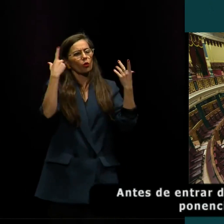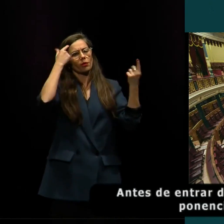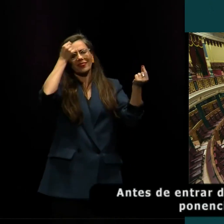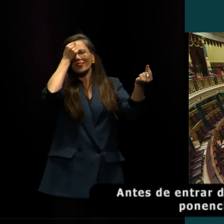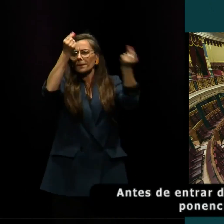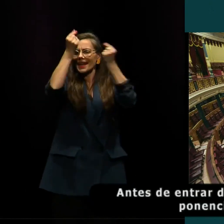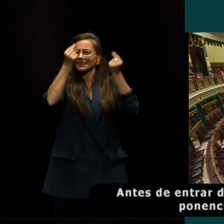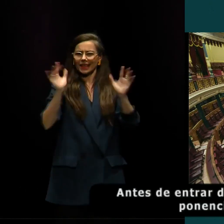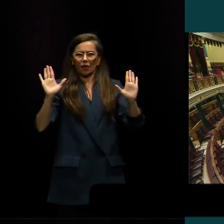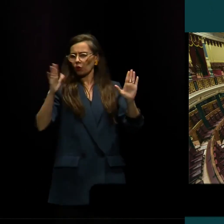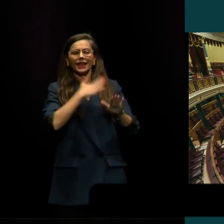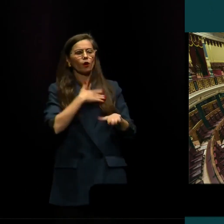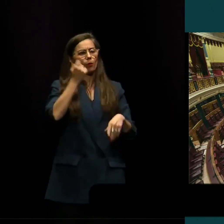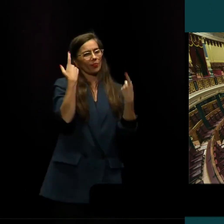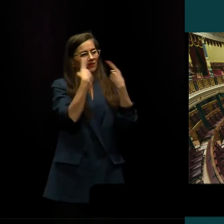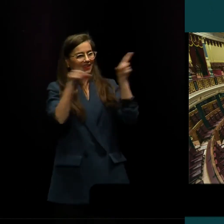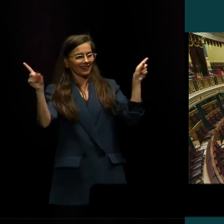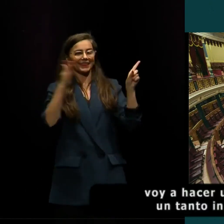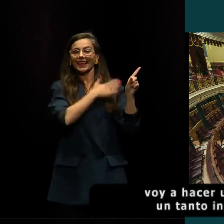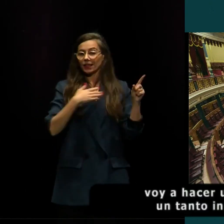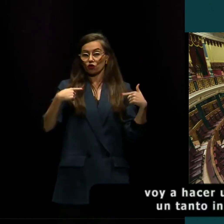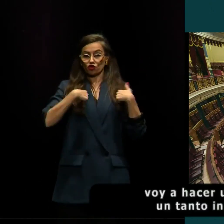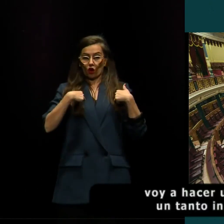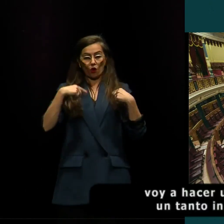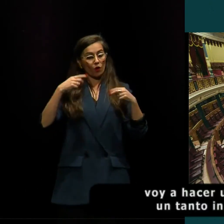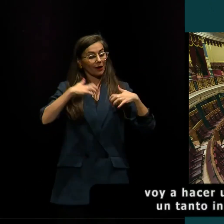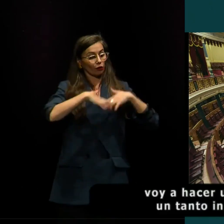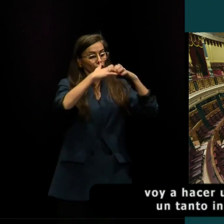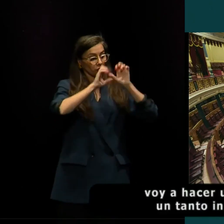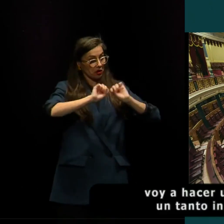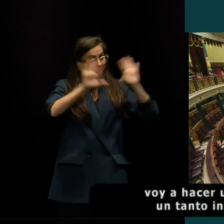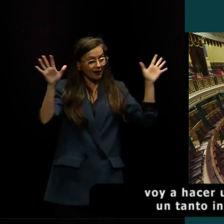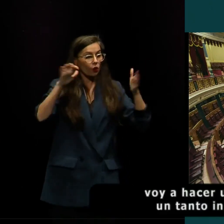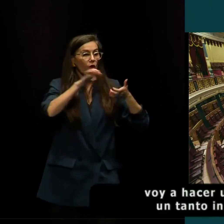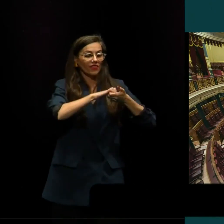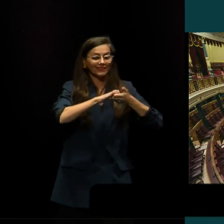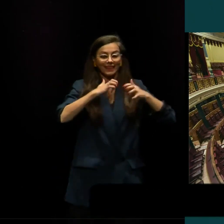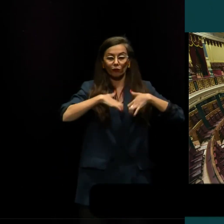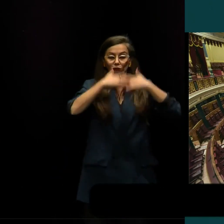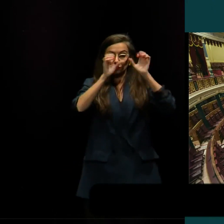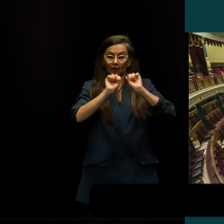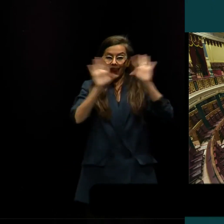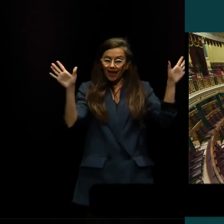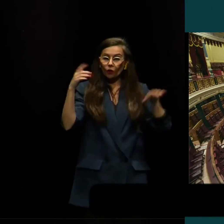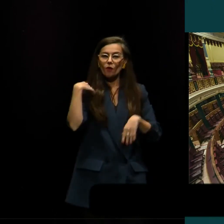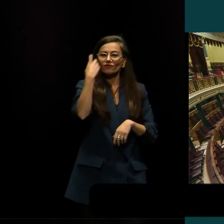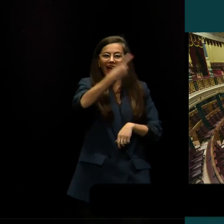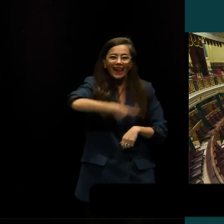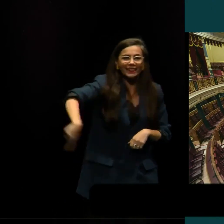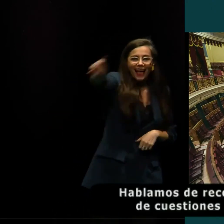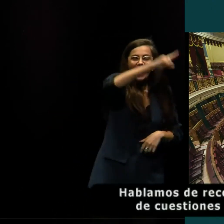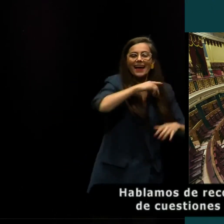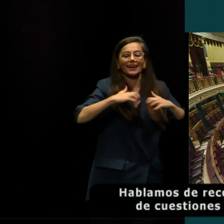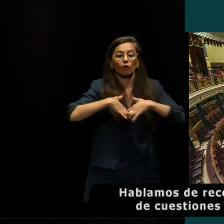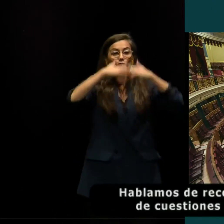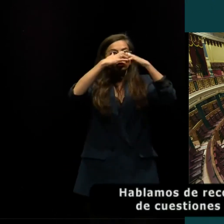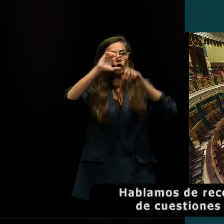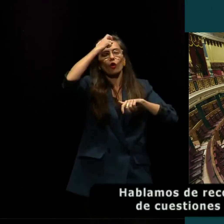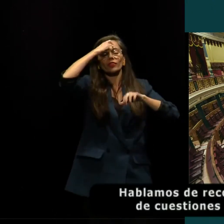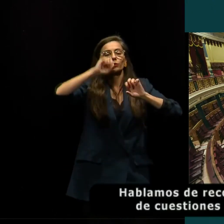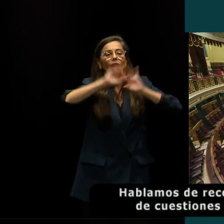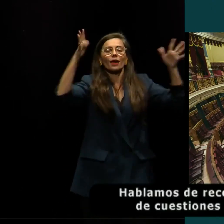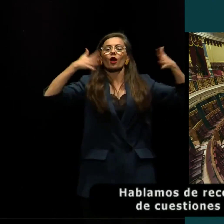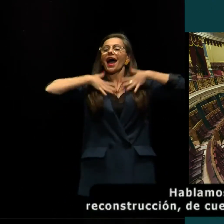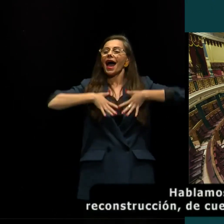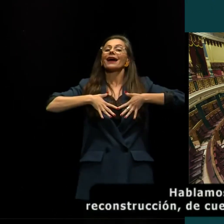de reconstrucción, hablamos de cuestiones políticas, pero quiero darle un matiz un tanto diferente, ¿no? Cuando hablamos de reconstrucción, cuando